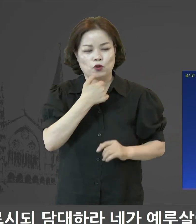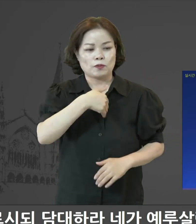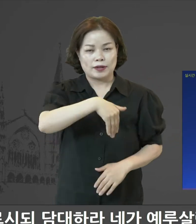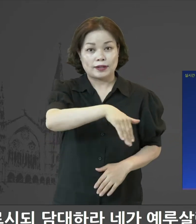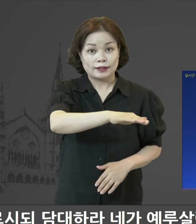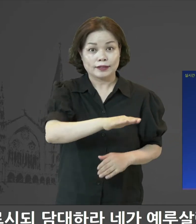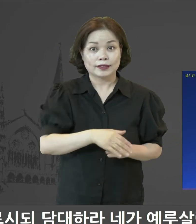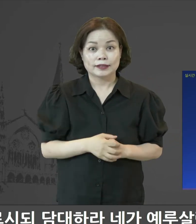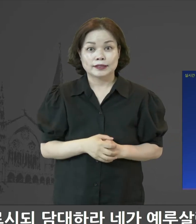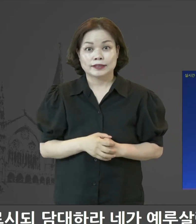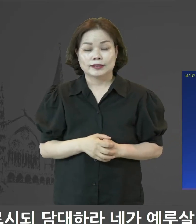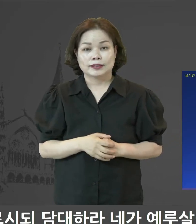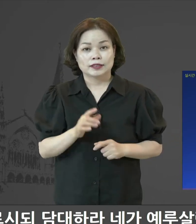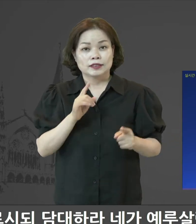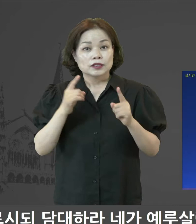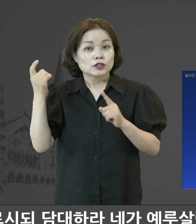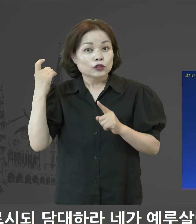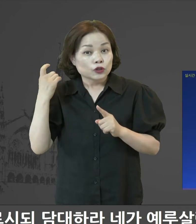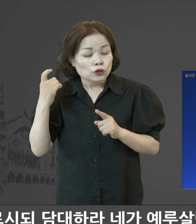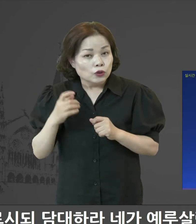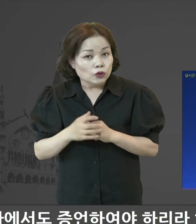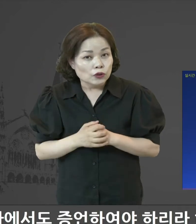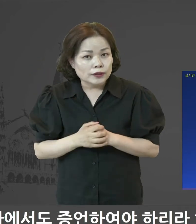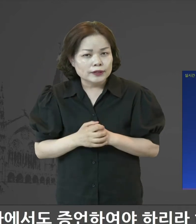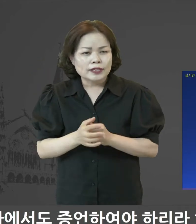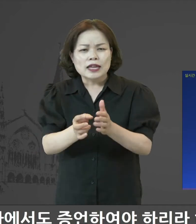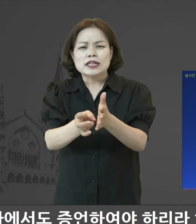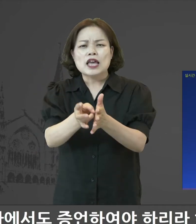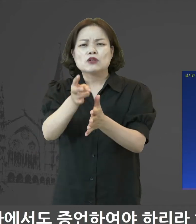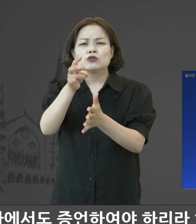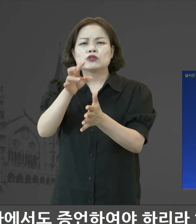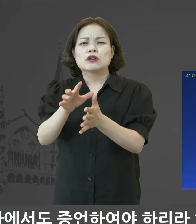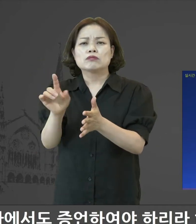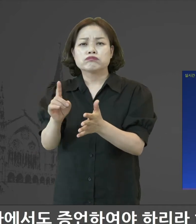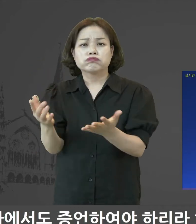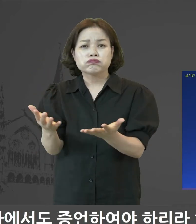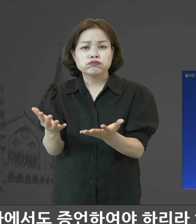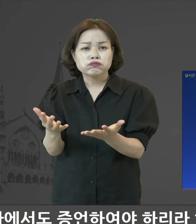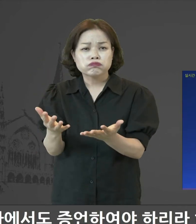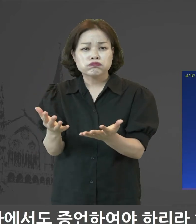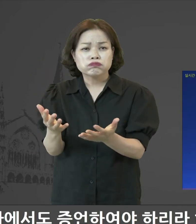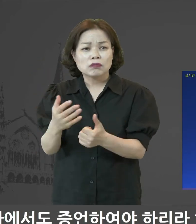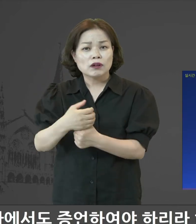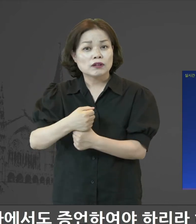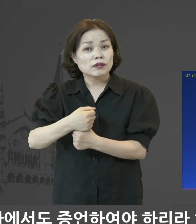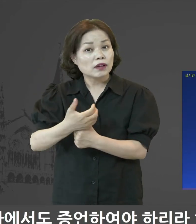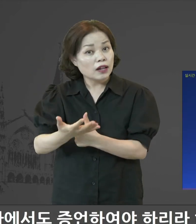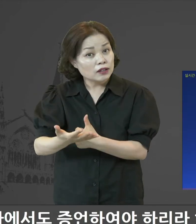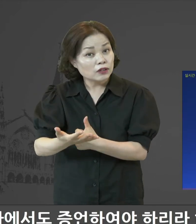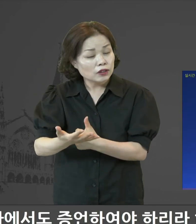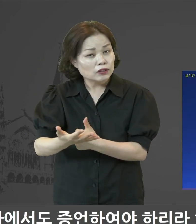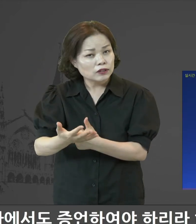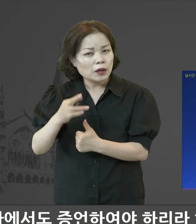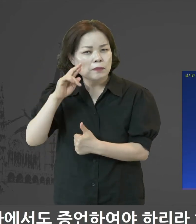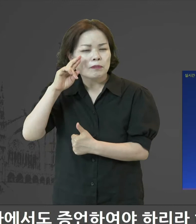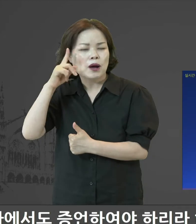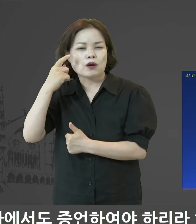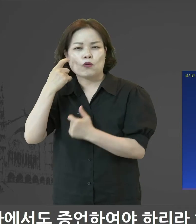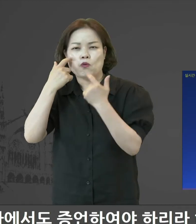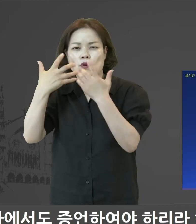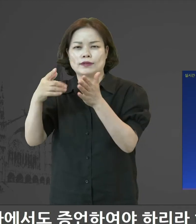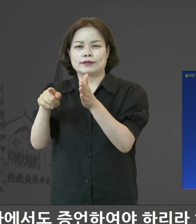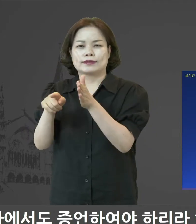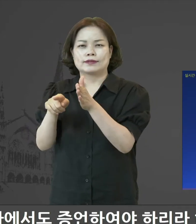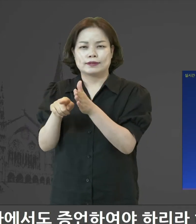거죠. 이 말씀 듣는 순간 예루살렘에서 아무 일 없이 풀려나겠구나 라고 바울이 확신을 갖게 된